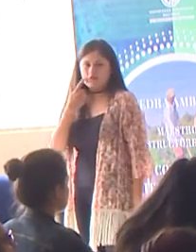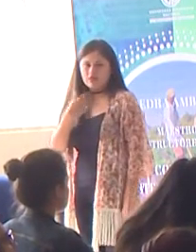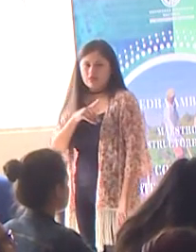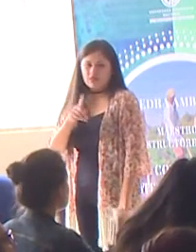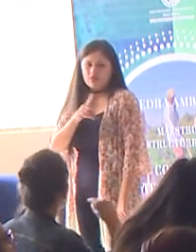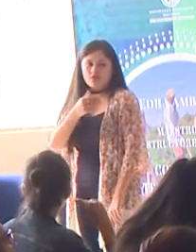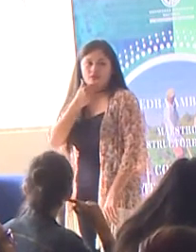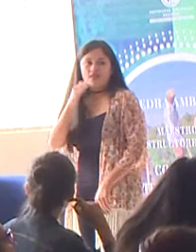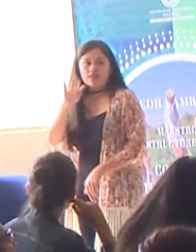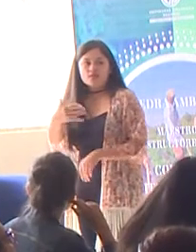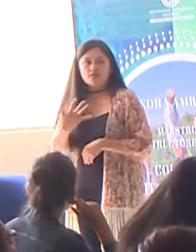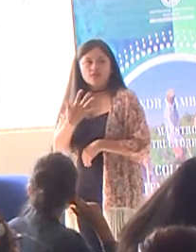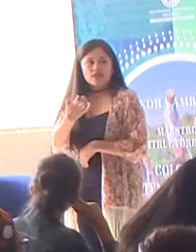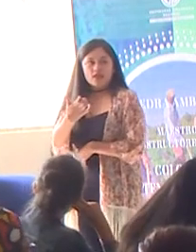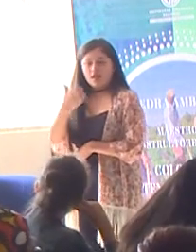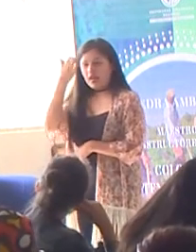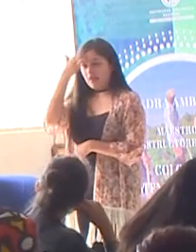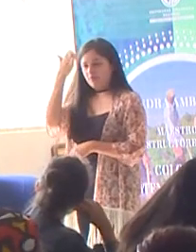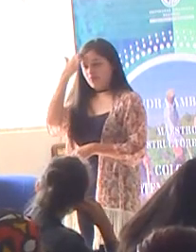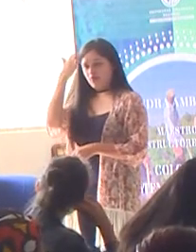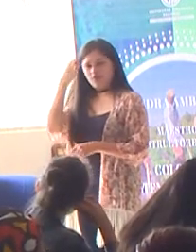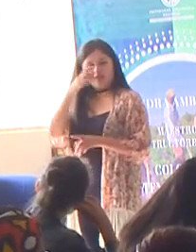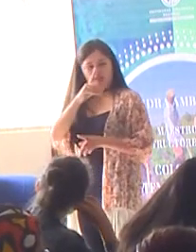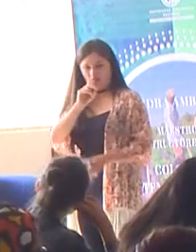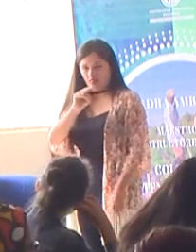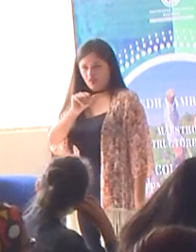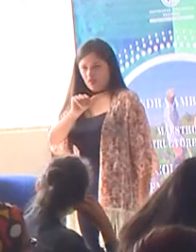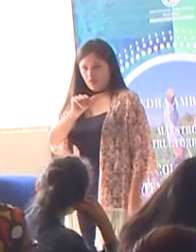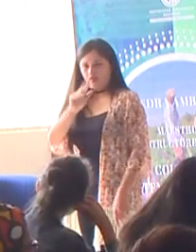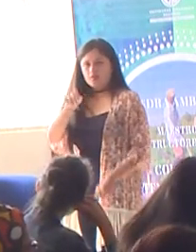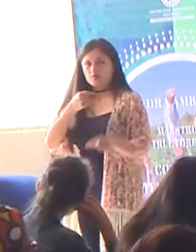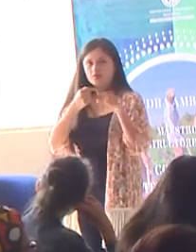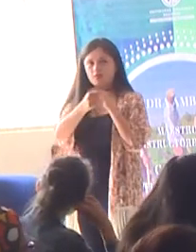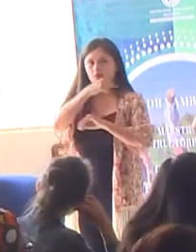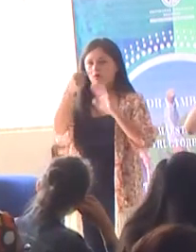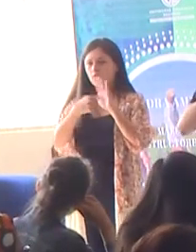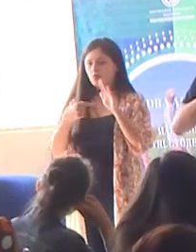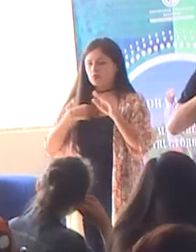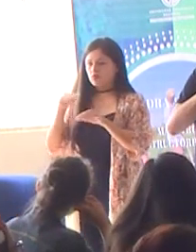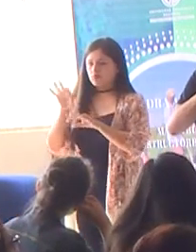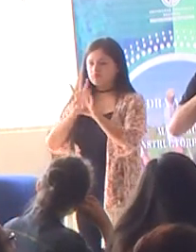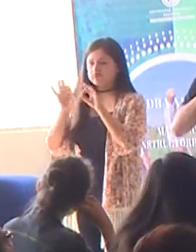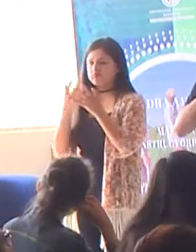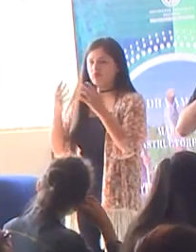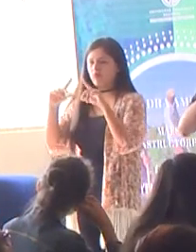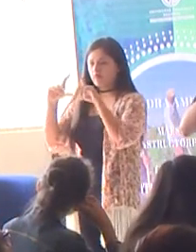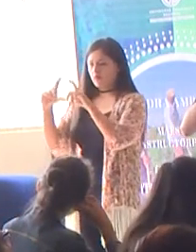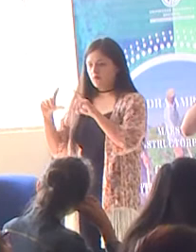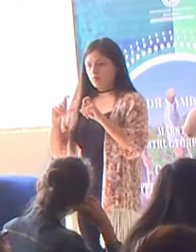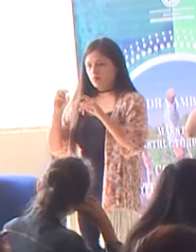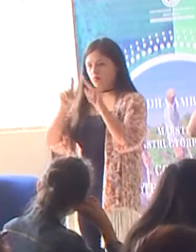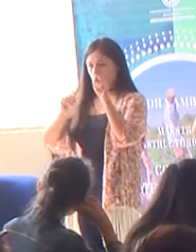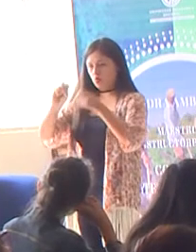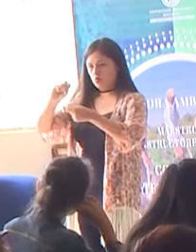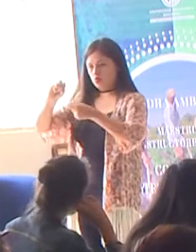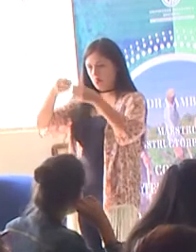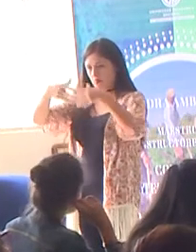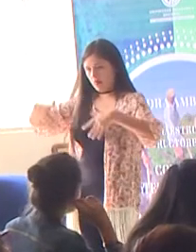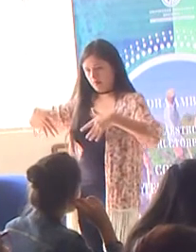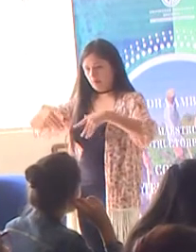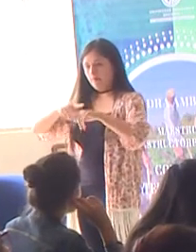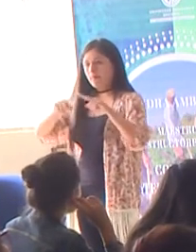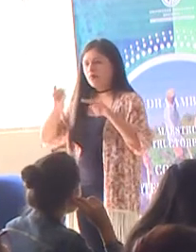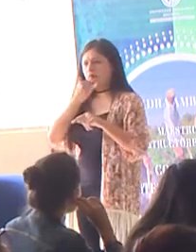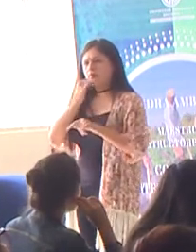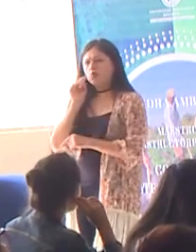a la profesora adriana le envío todas las fuentes los artículos y los estudios de donde lo saque pero es que ver el